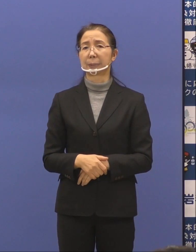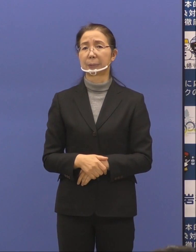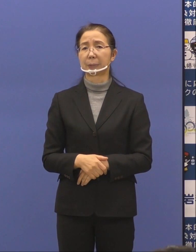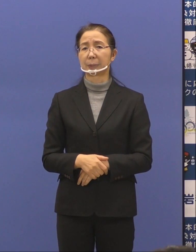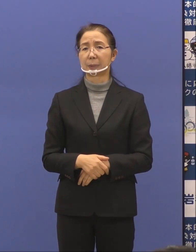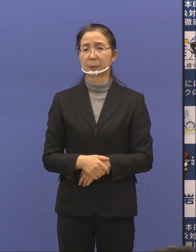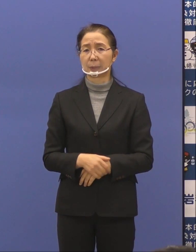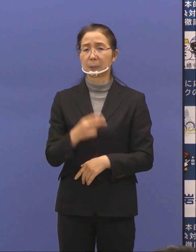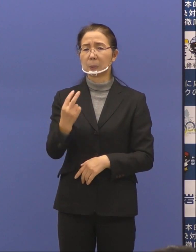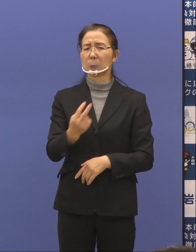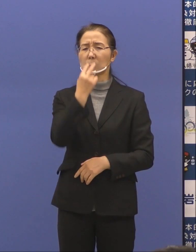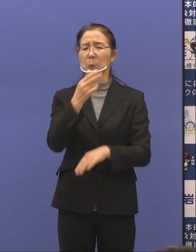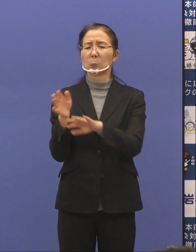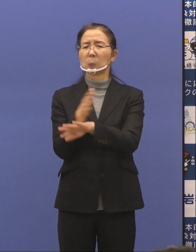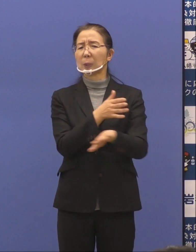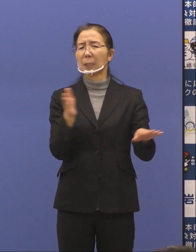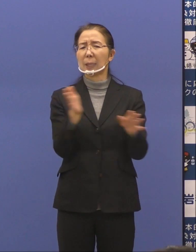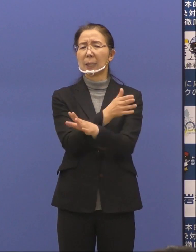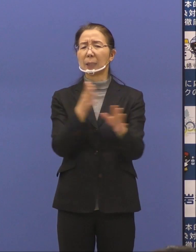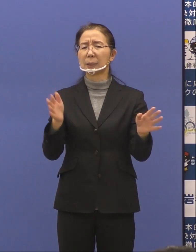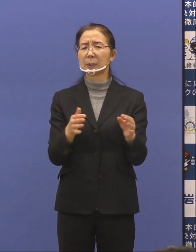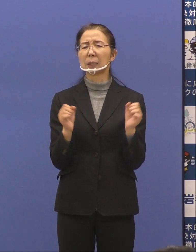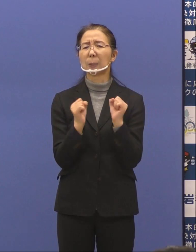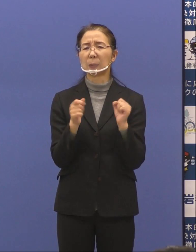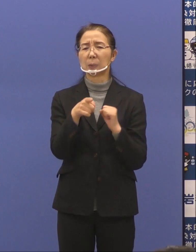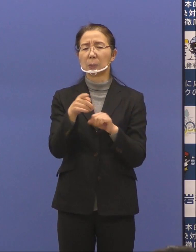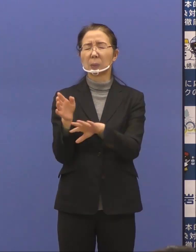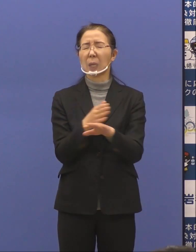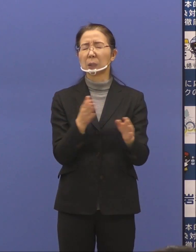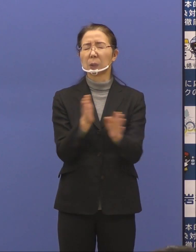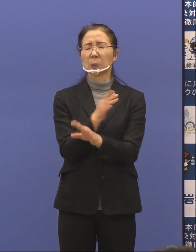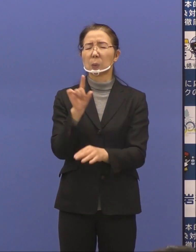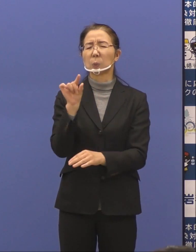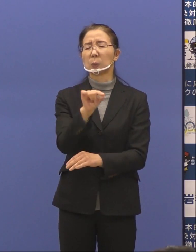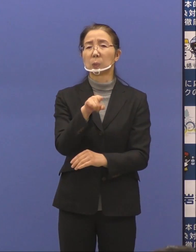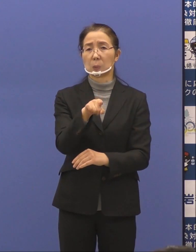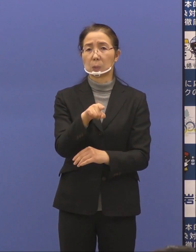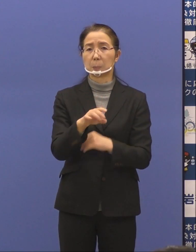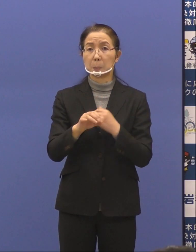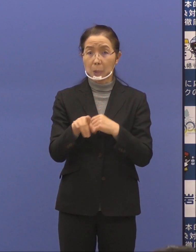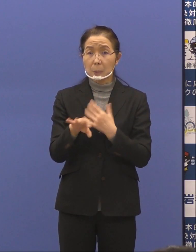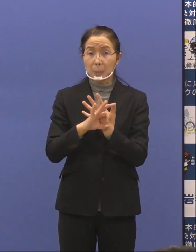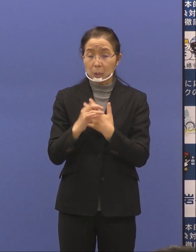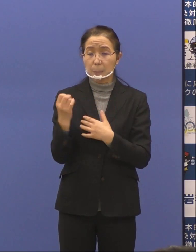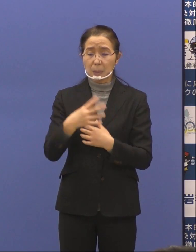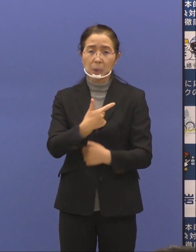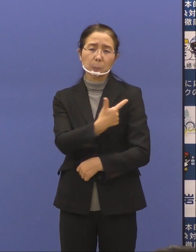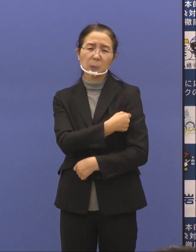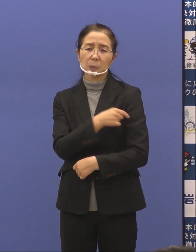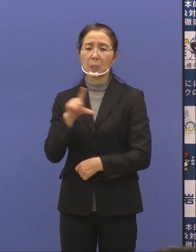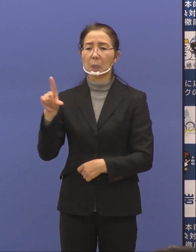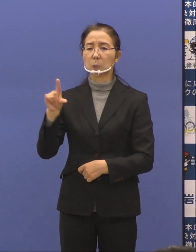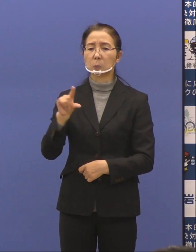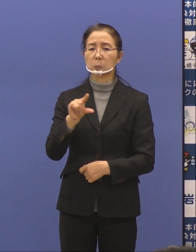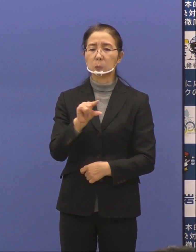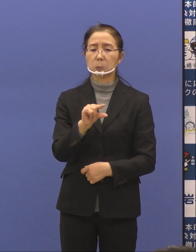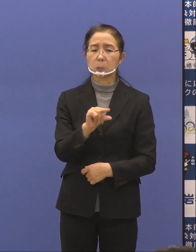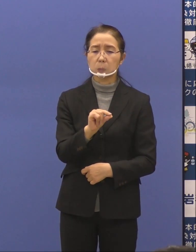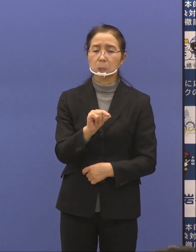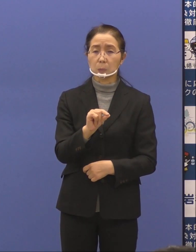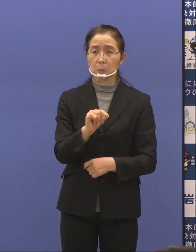換気が足りなくなってきたことと、それから免疫がこう弱くなってきたことだと思